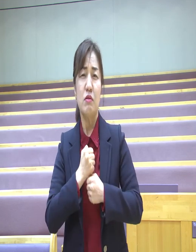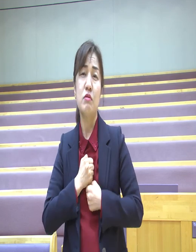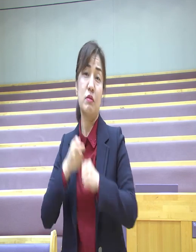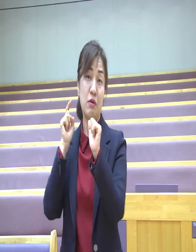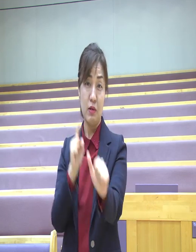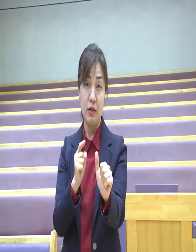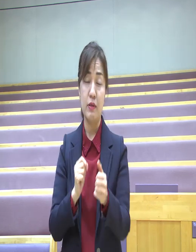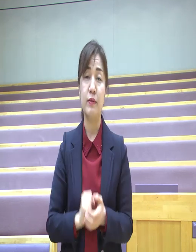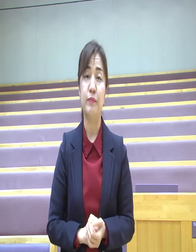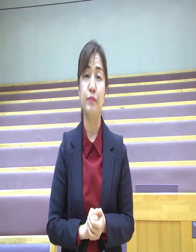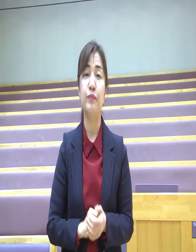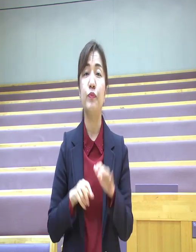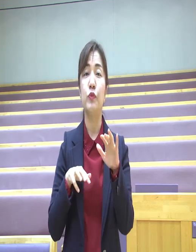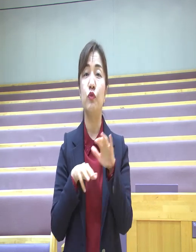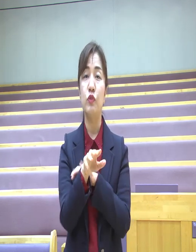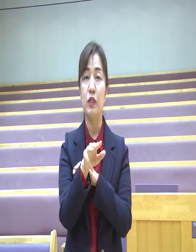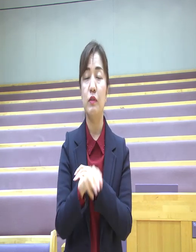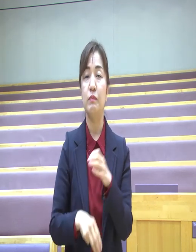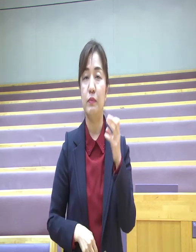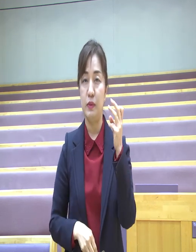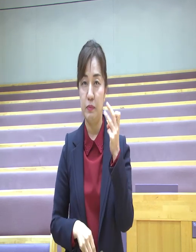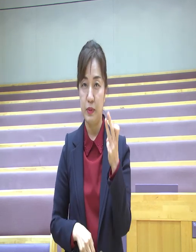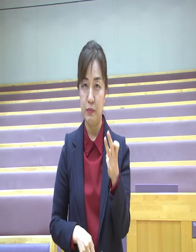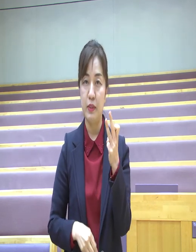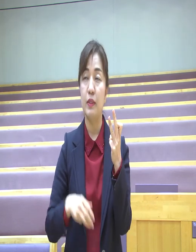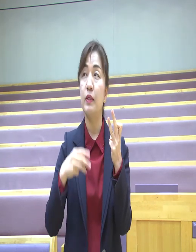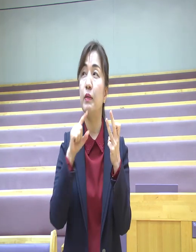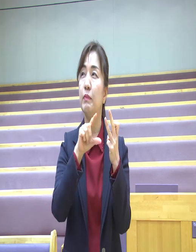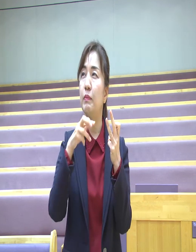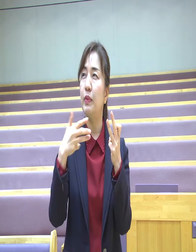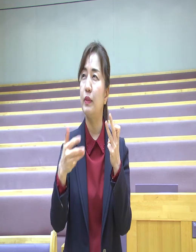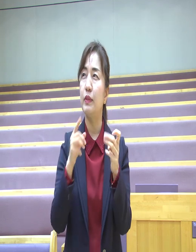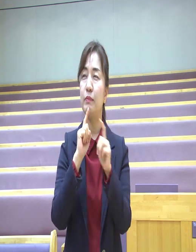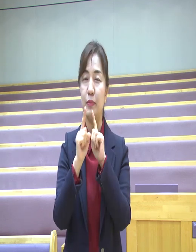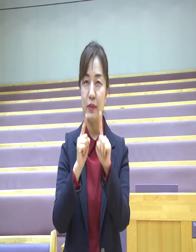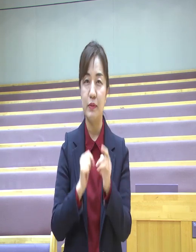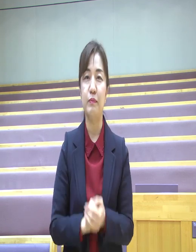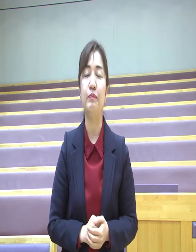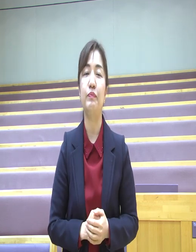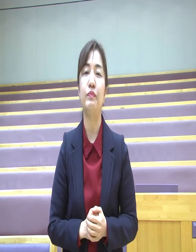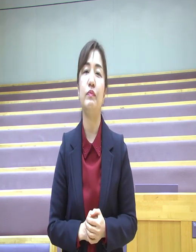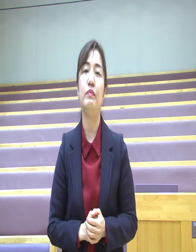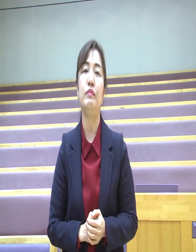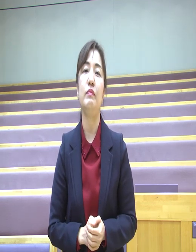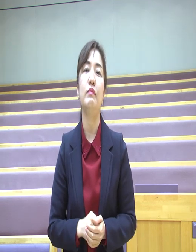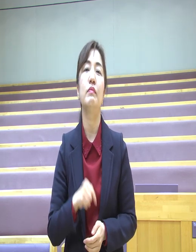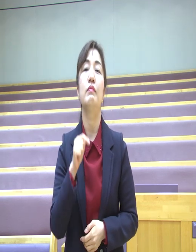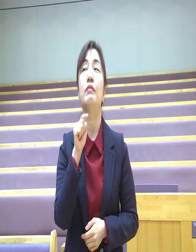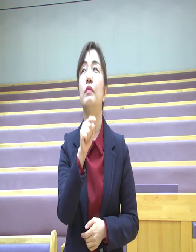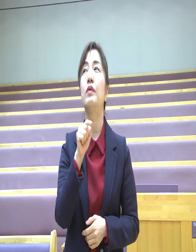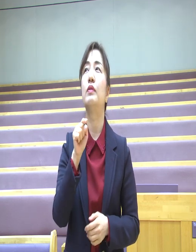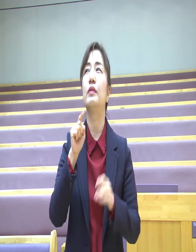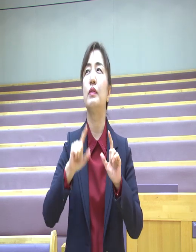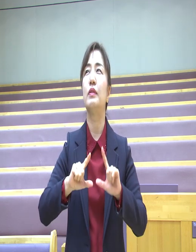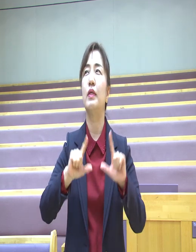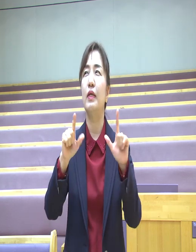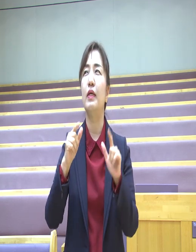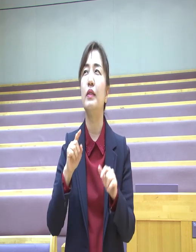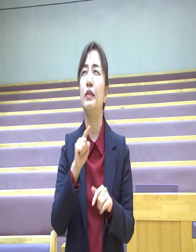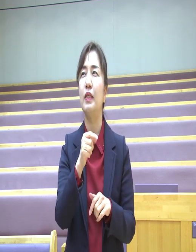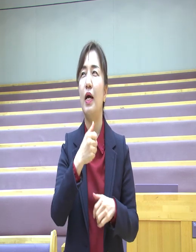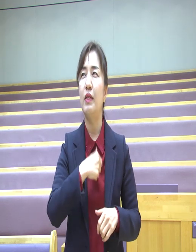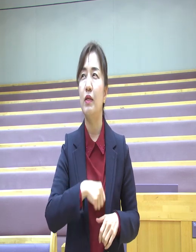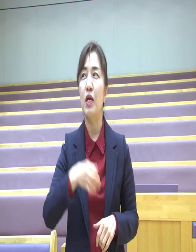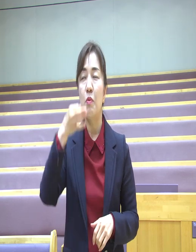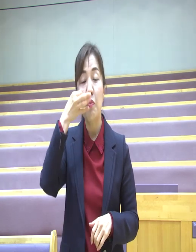또 강조하셨는데요. 출애굽기 13장 8절에서 10절을 함께 읽겠습니다. 시작.